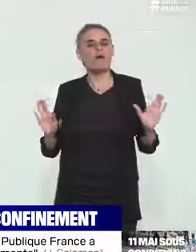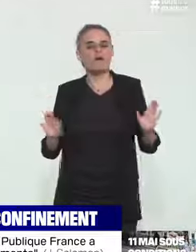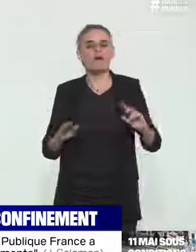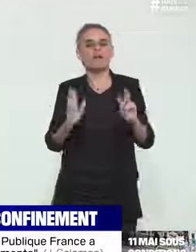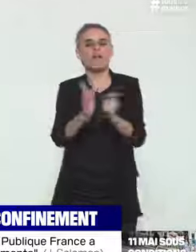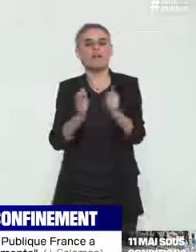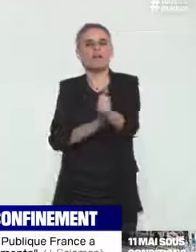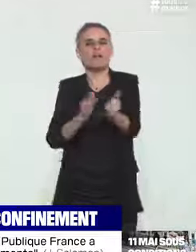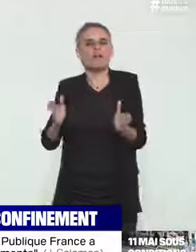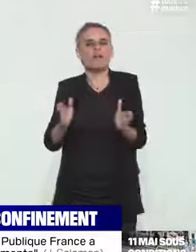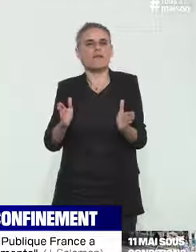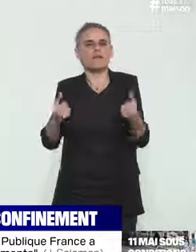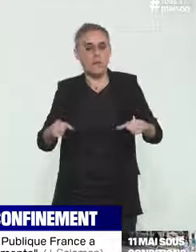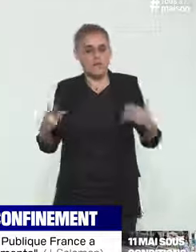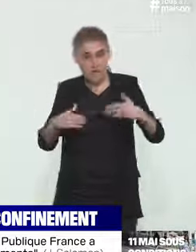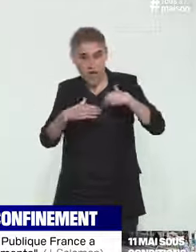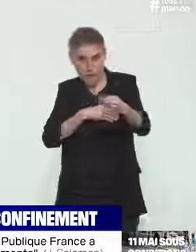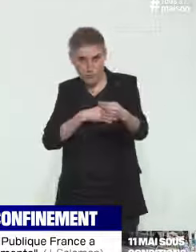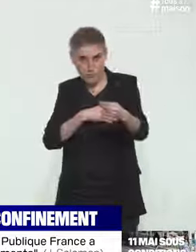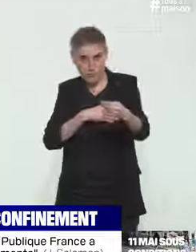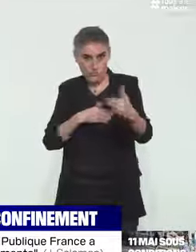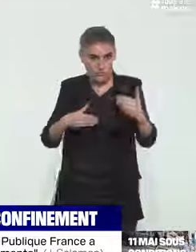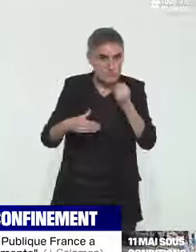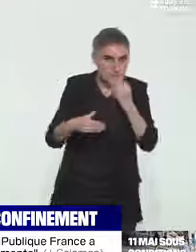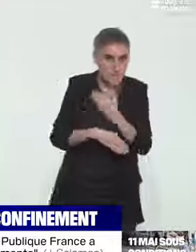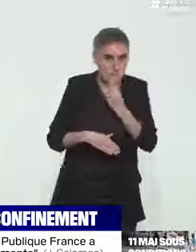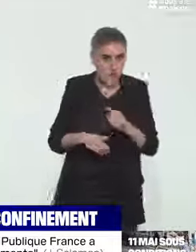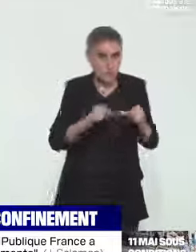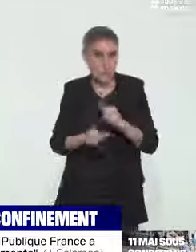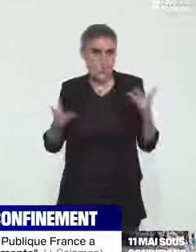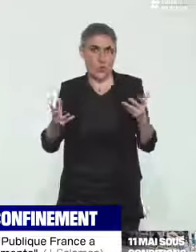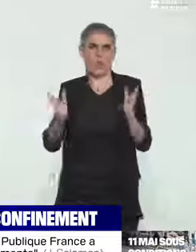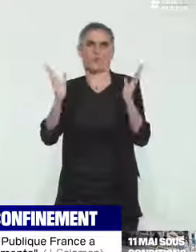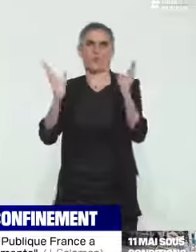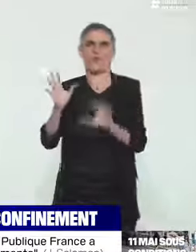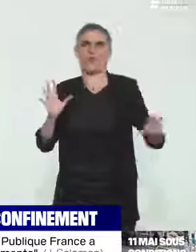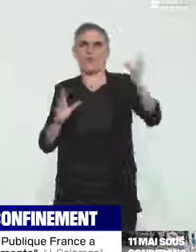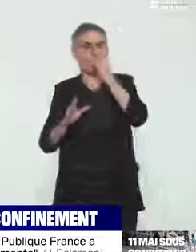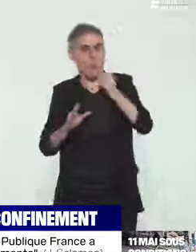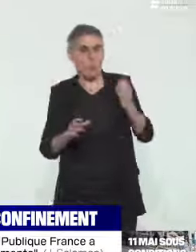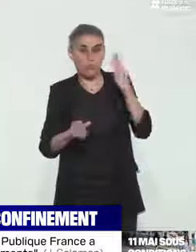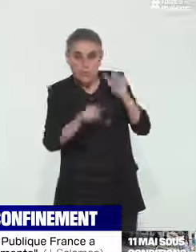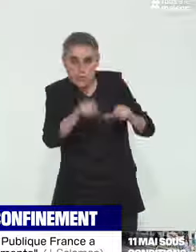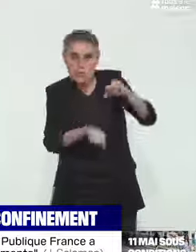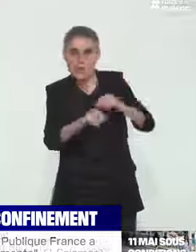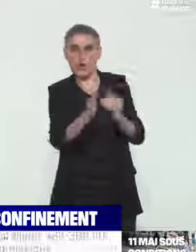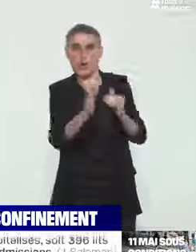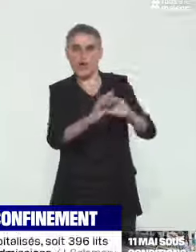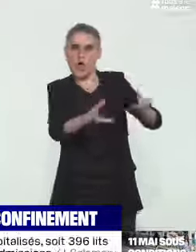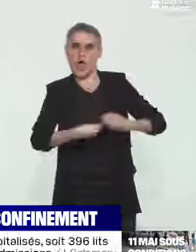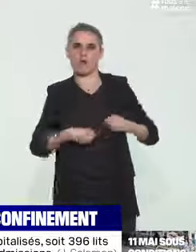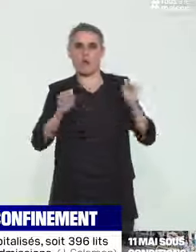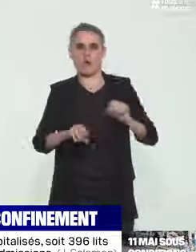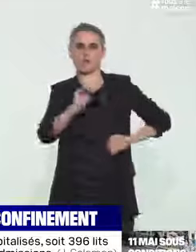conditions que si le système de santé, et tout particulièrement les professionnels de santé, sont capables de faire fonctionner les services